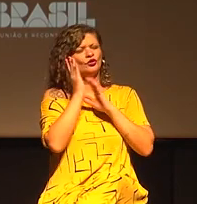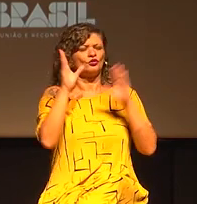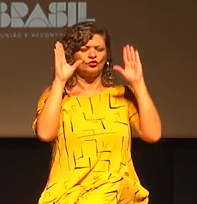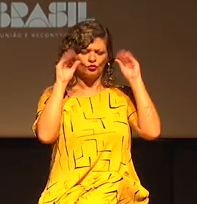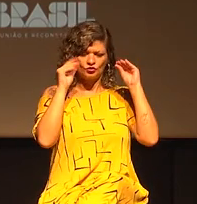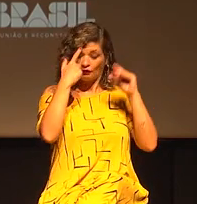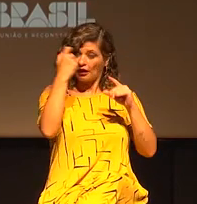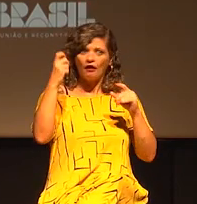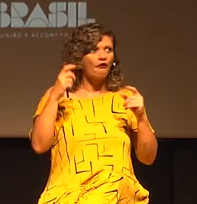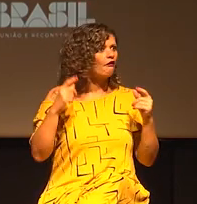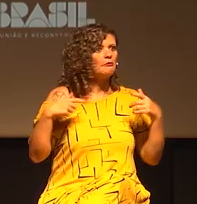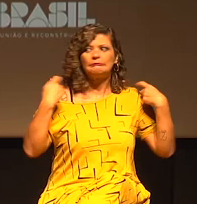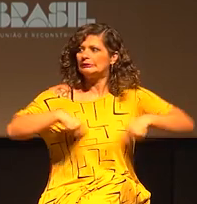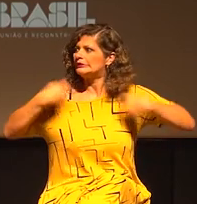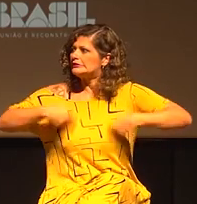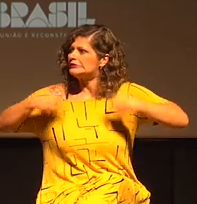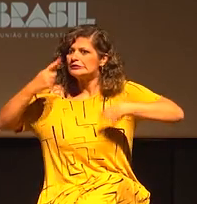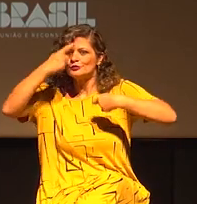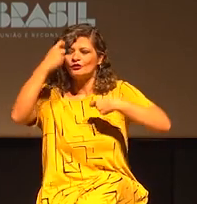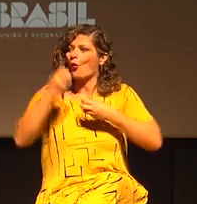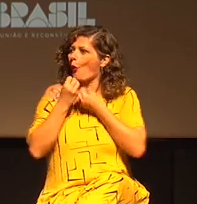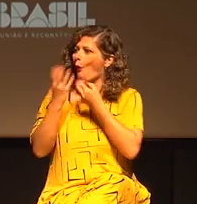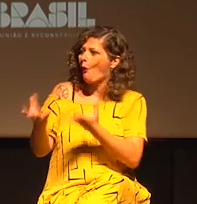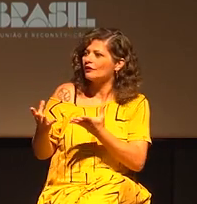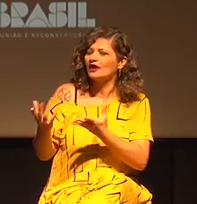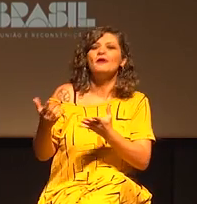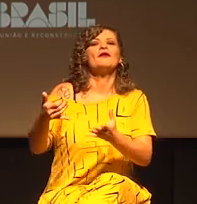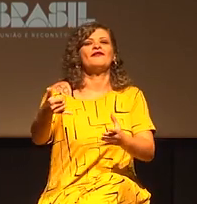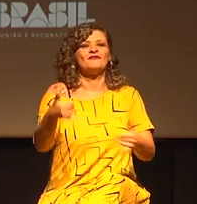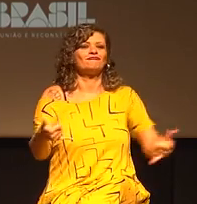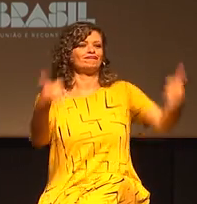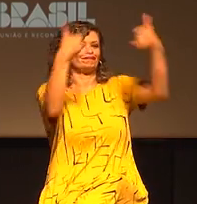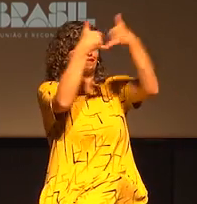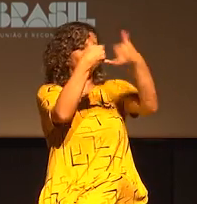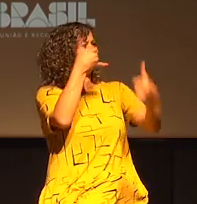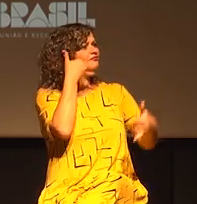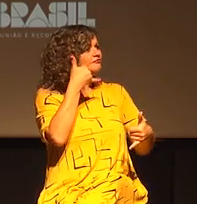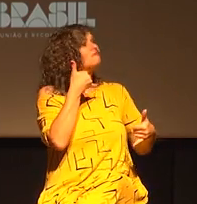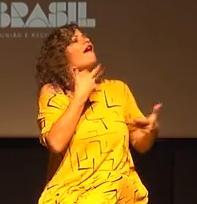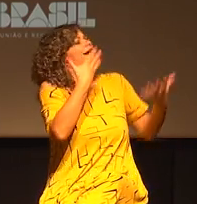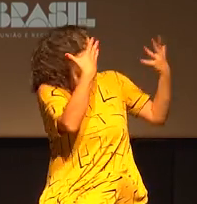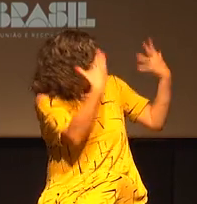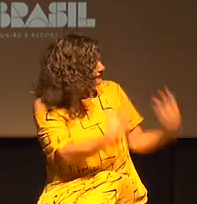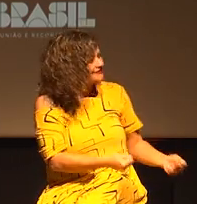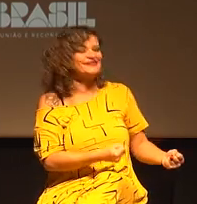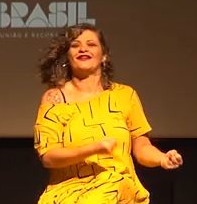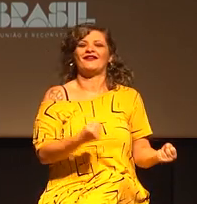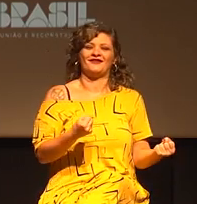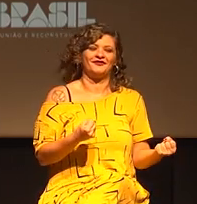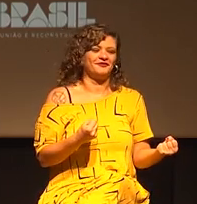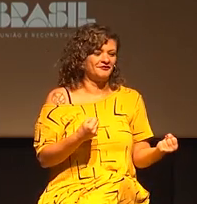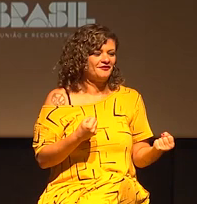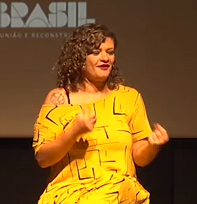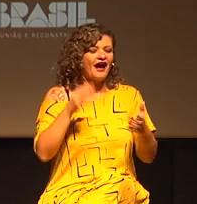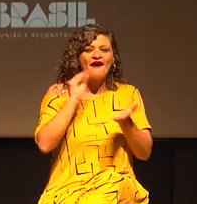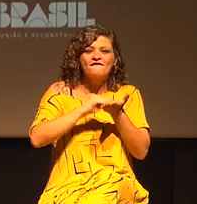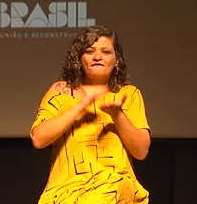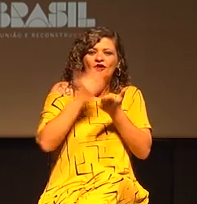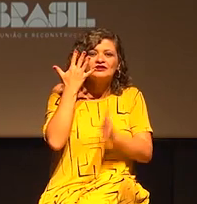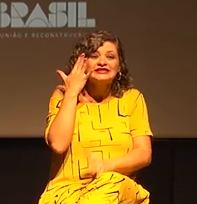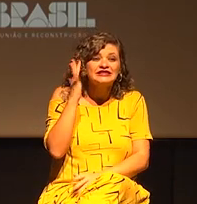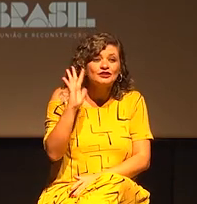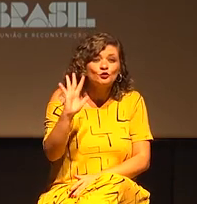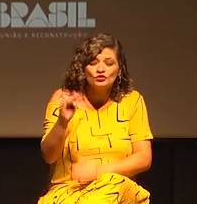uma ideia que você tem que contar para alguém e do outro lado da linha alguém atende e fala bora vamos lá e aí faltando cinco dias para inaugurar